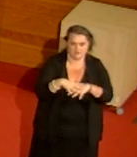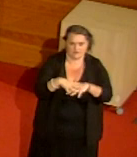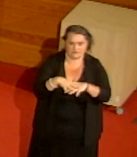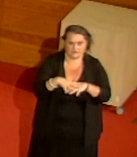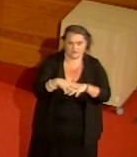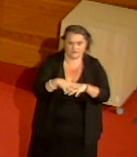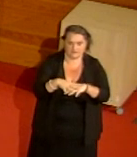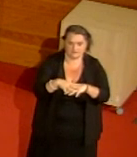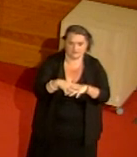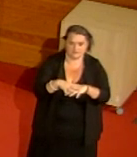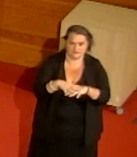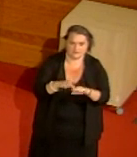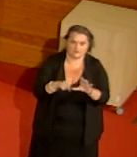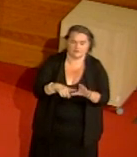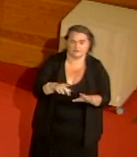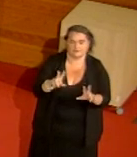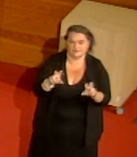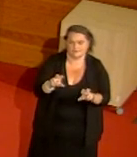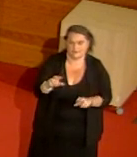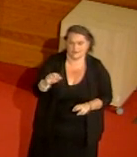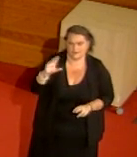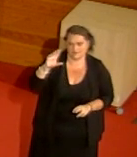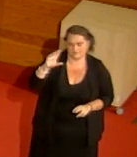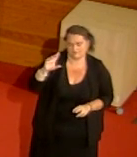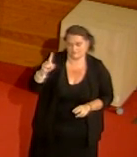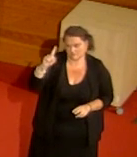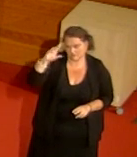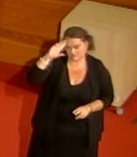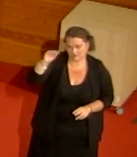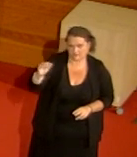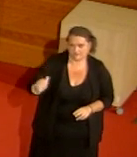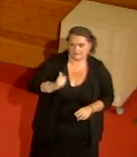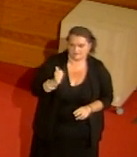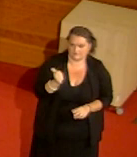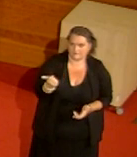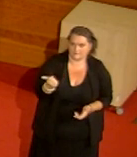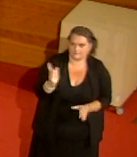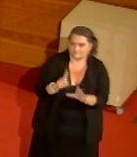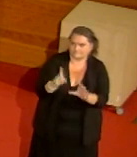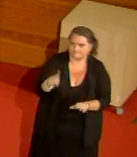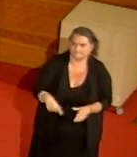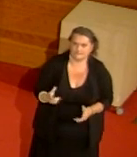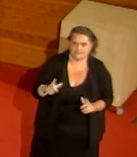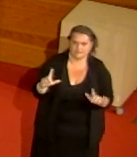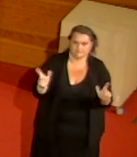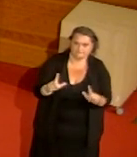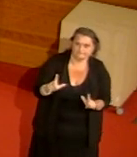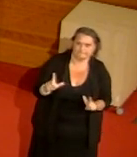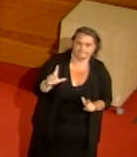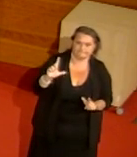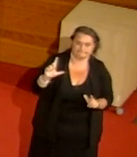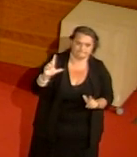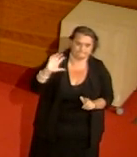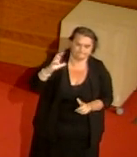a sobre Inteligencia artificial y también colabora de manera habitual en medios de comunicación